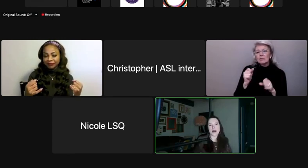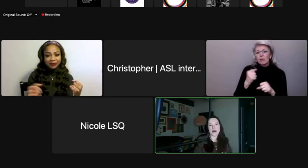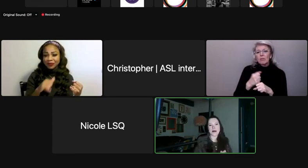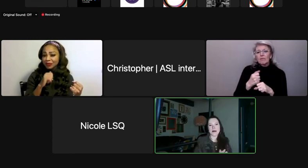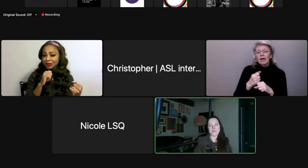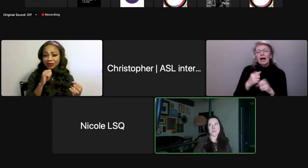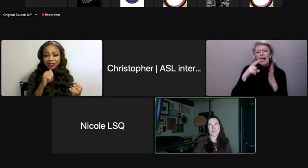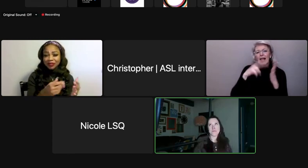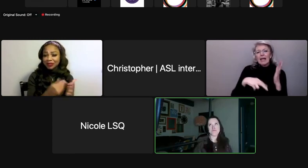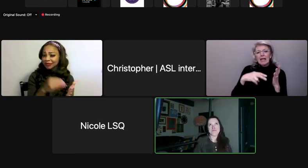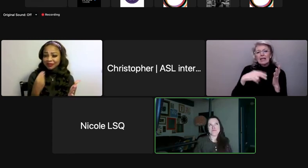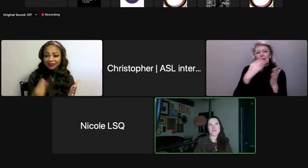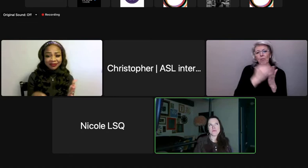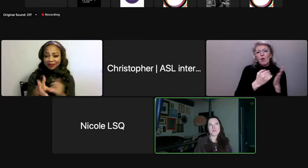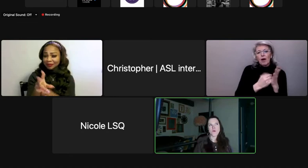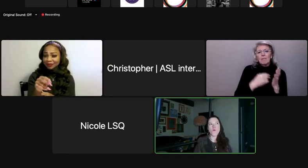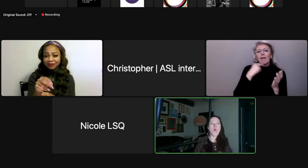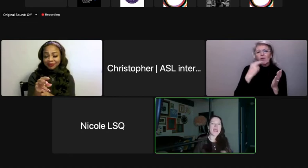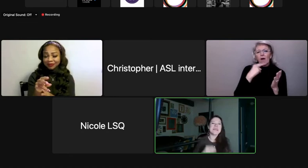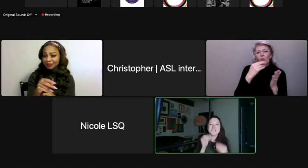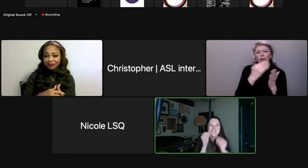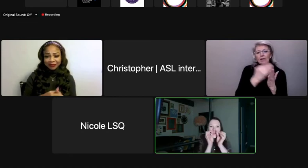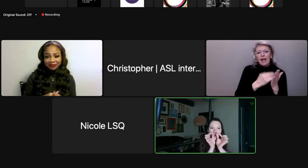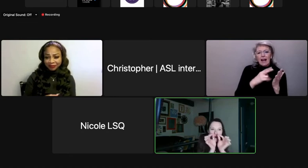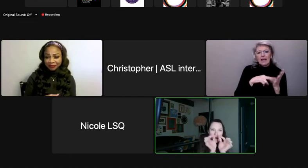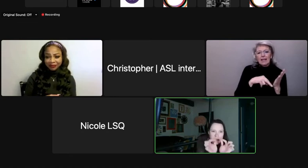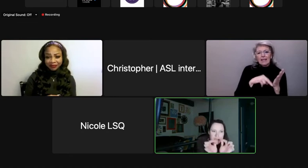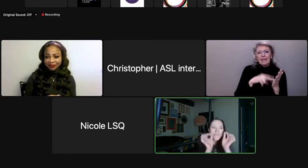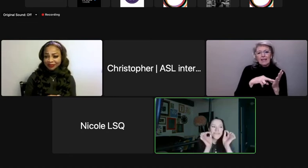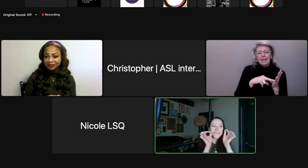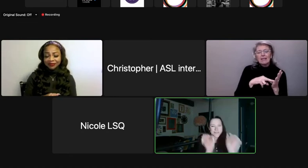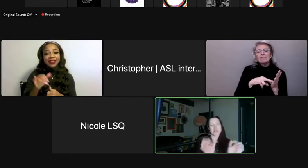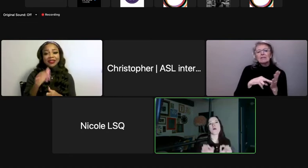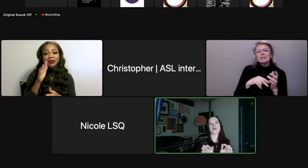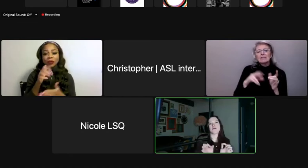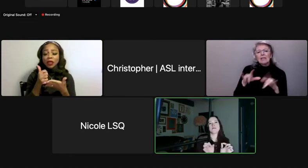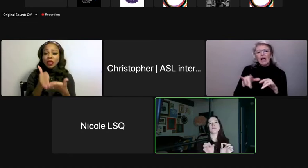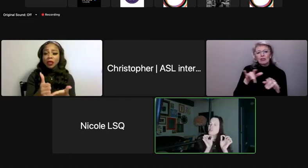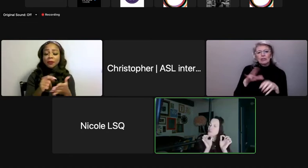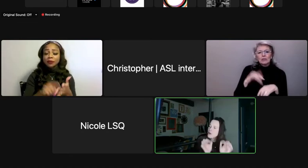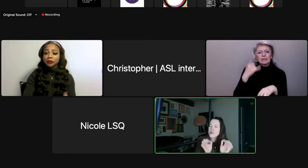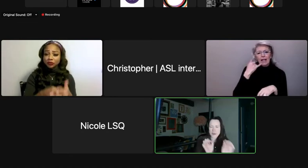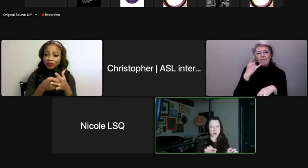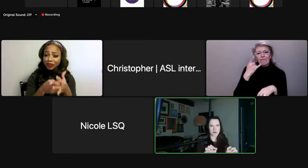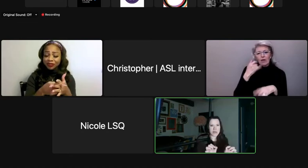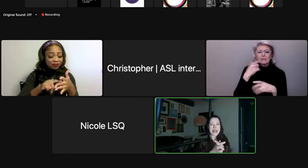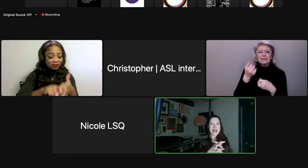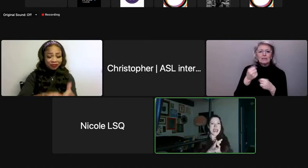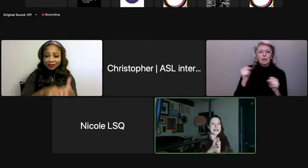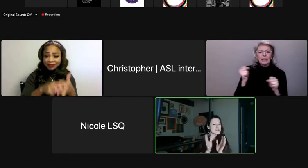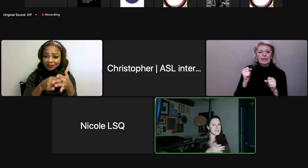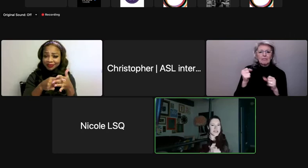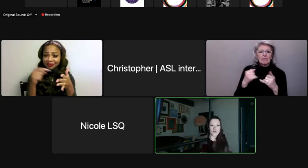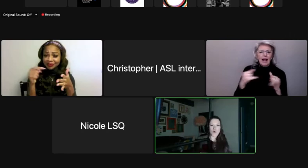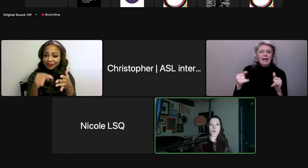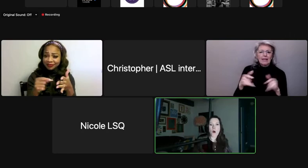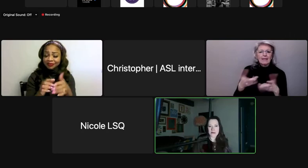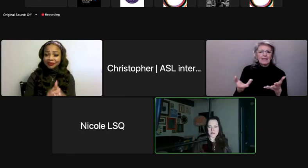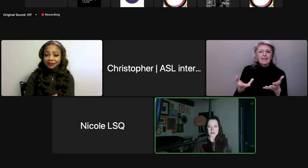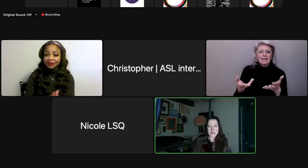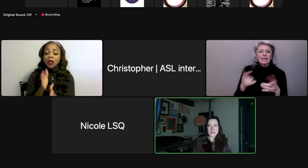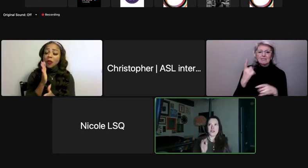le programme à voix haute s'enregistrer sur le téléphone et le rendre disponible en ligne ça c'est une